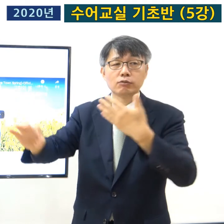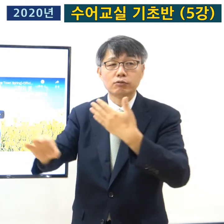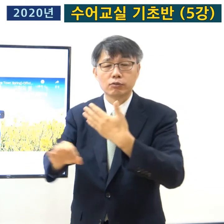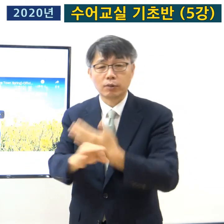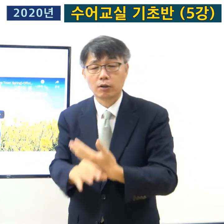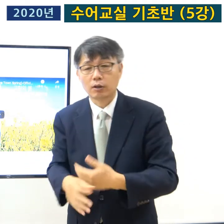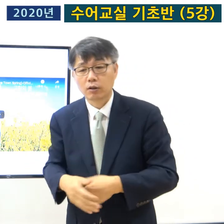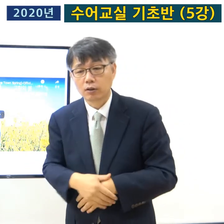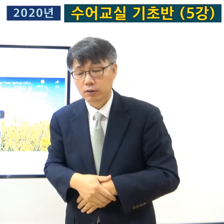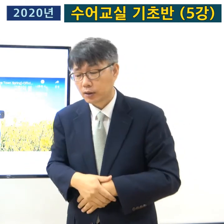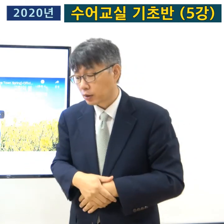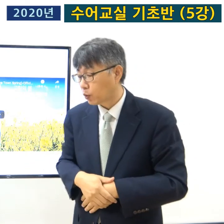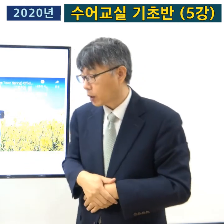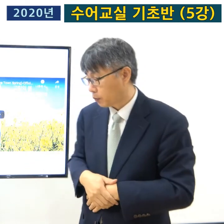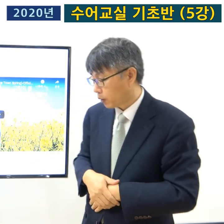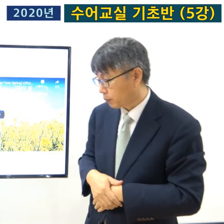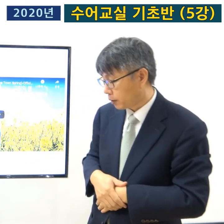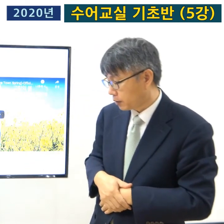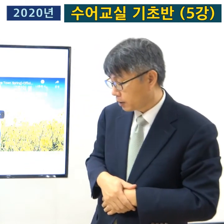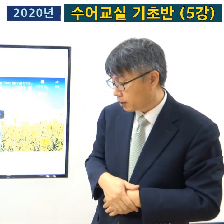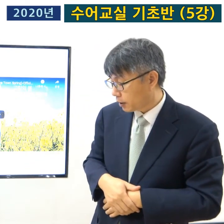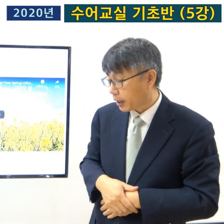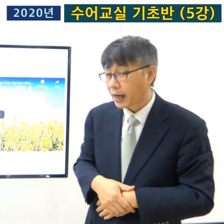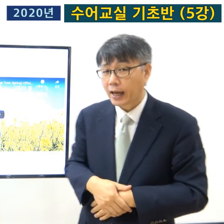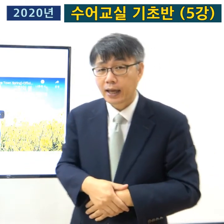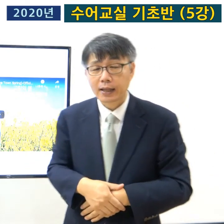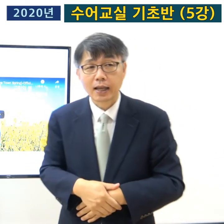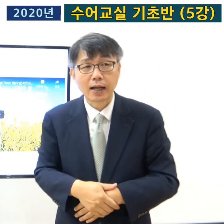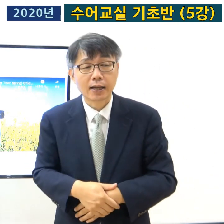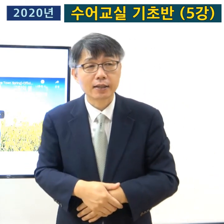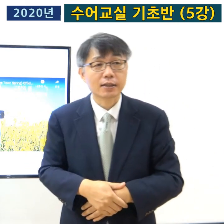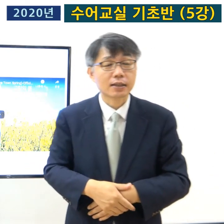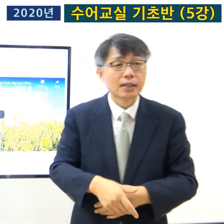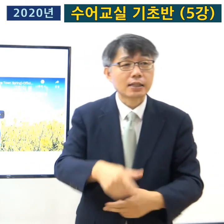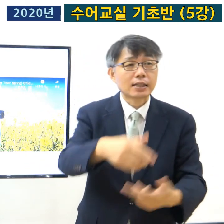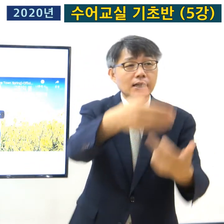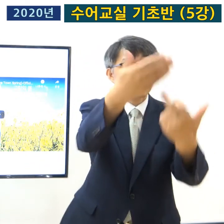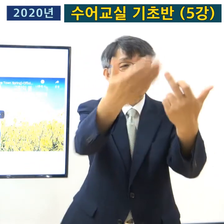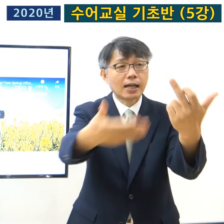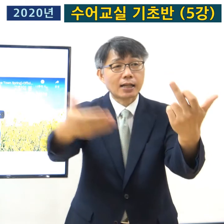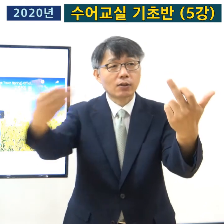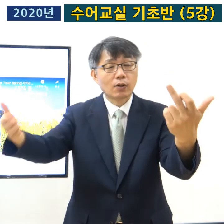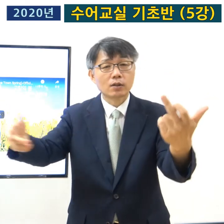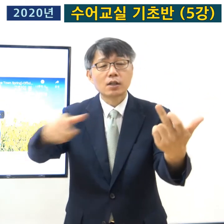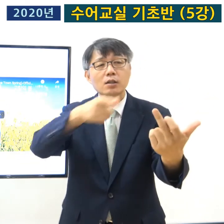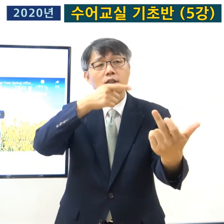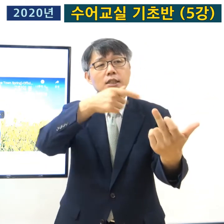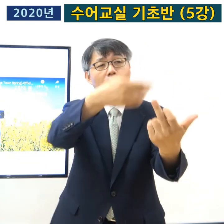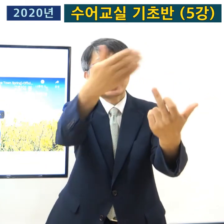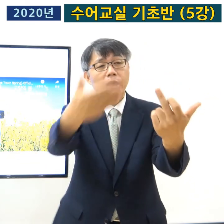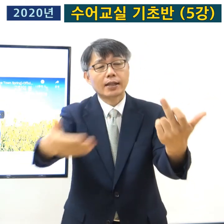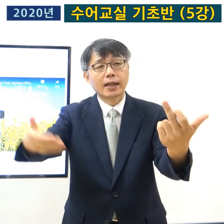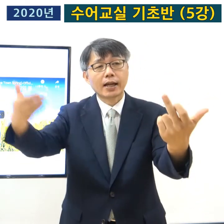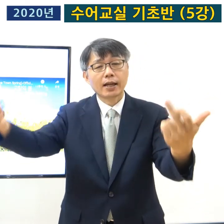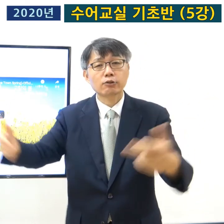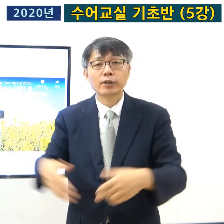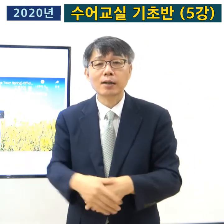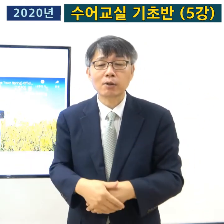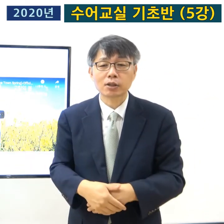불면 이렇게 표현합니다. 내과에는 시내과죠. 내과의